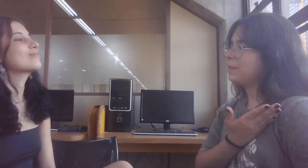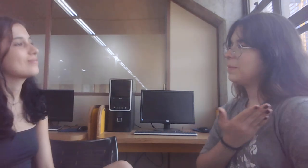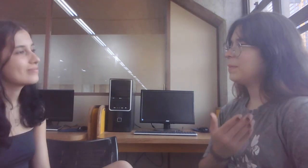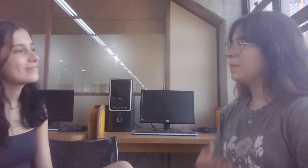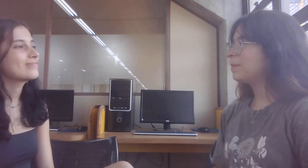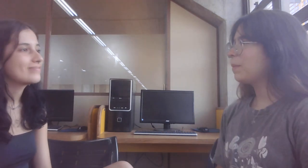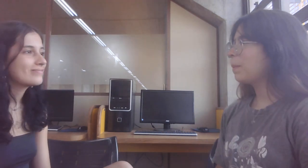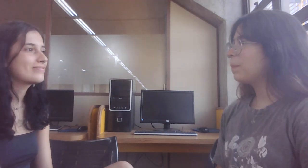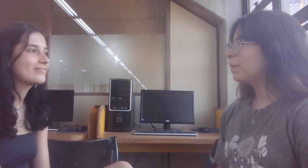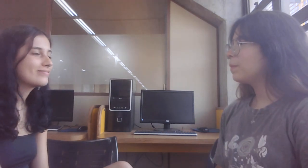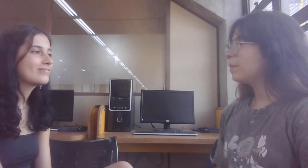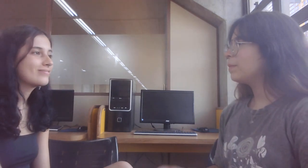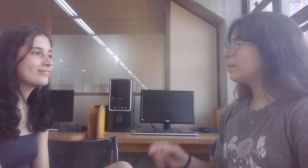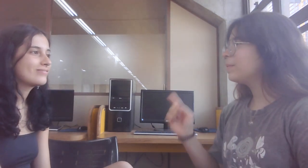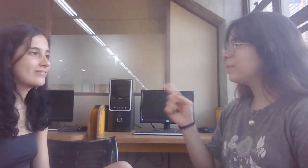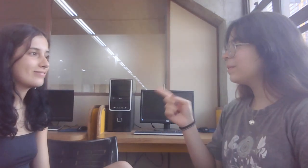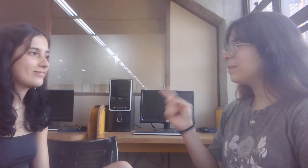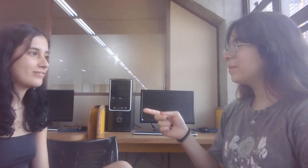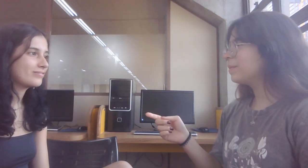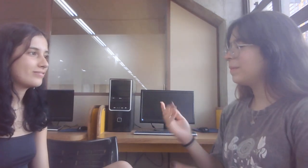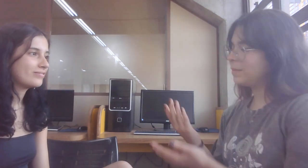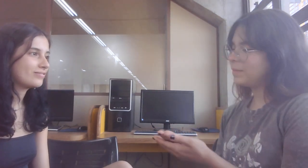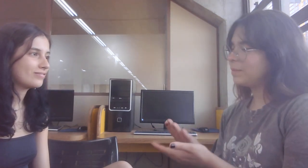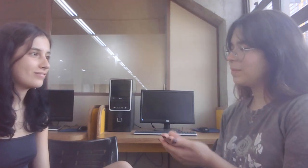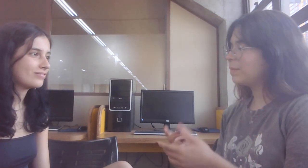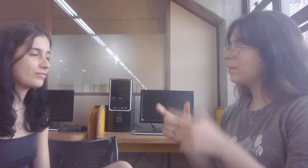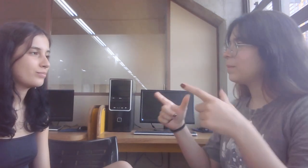Estuda o quê? Ó, estuda onde e o quê?